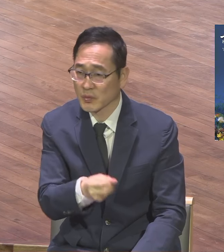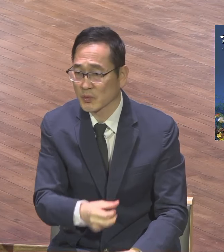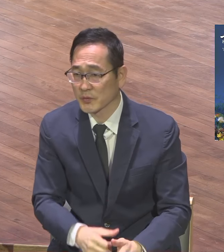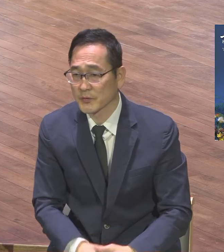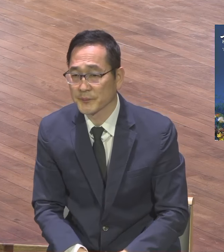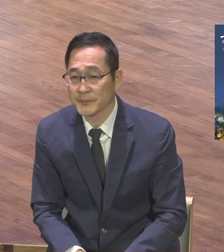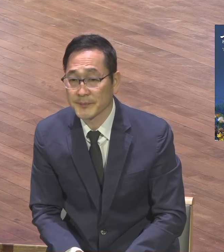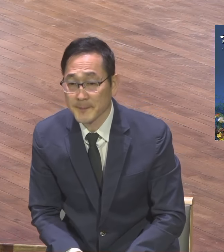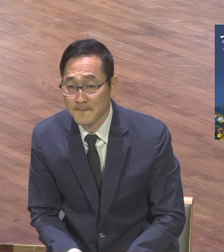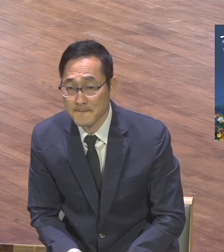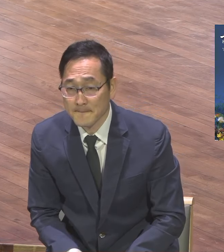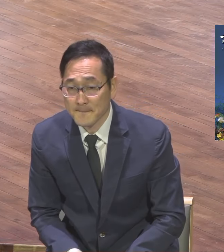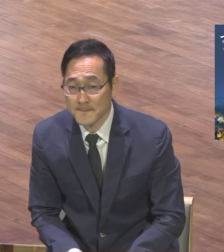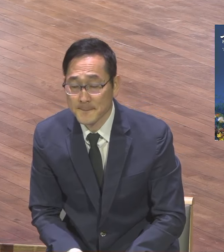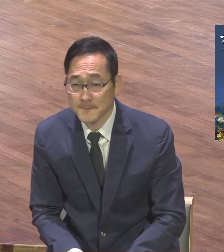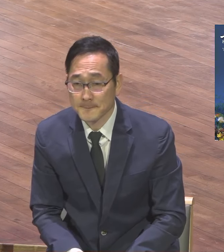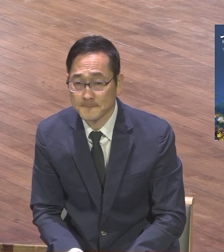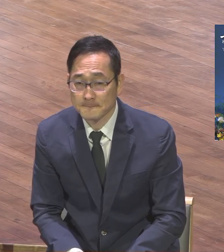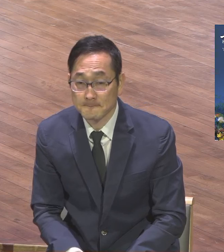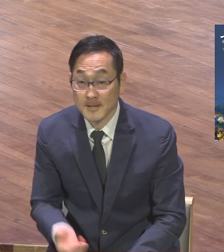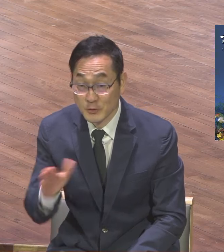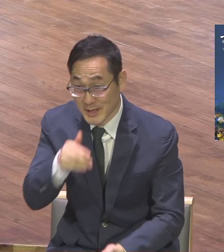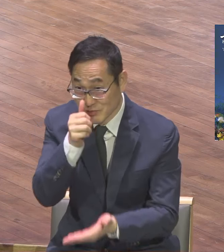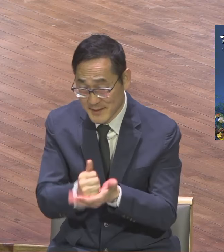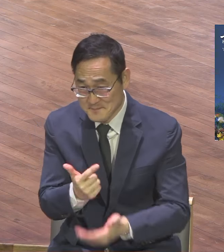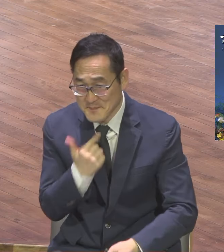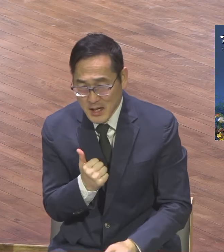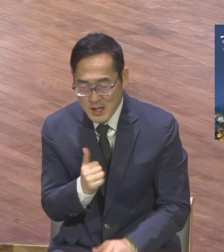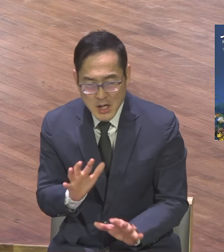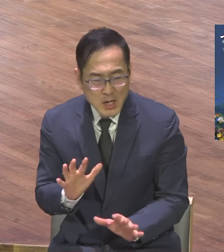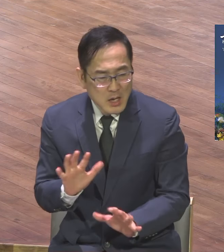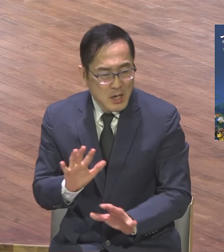것은 죄를 범했다고 해서